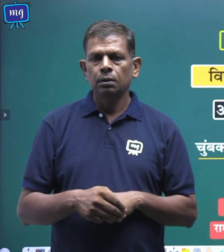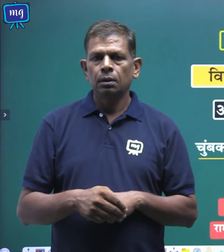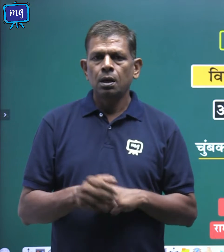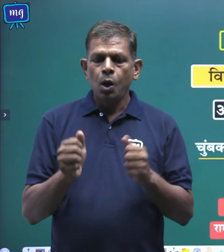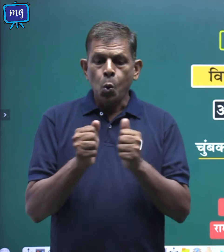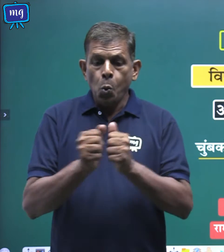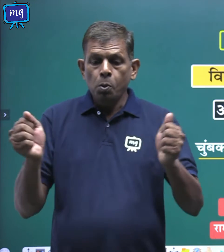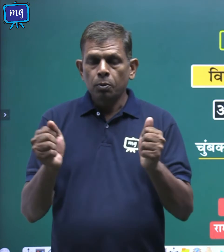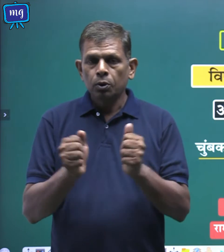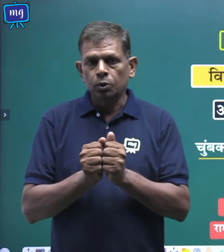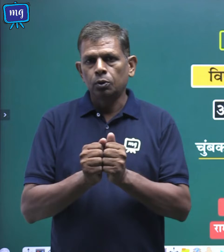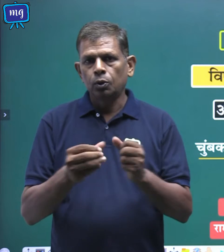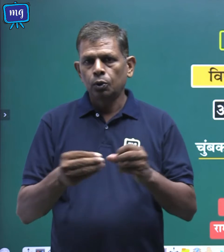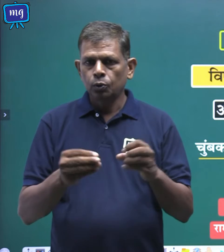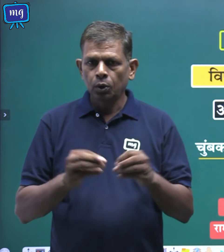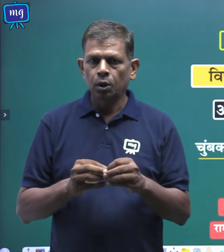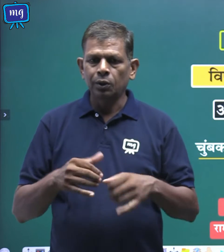चुंबकों द्वारा मनोरंजन